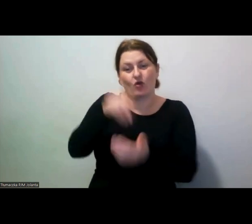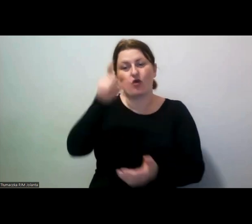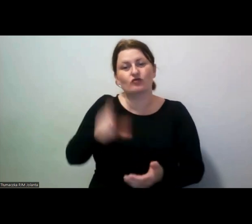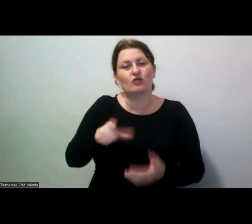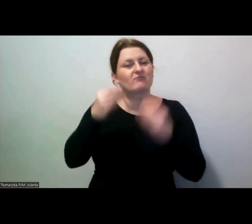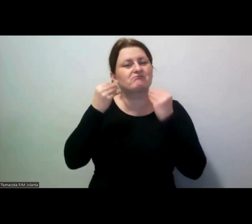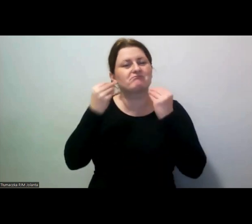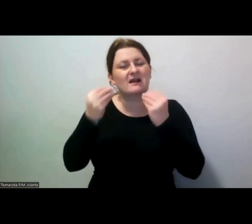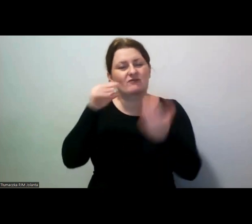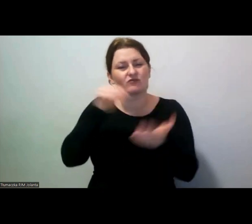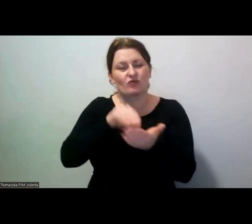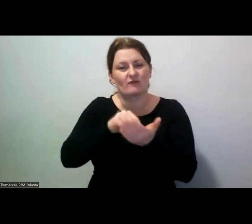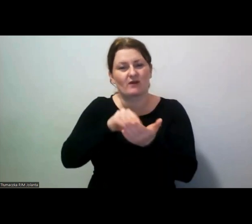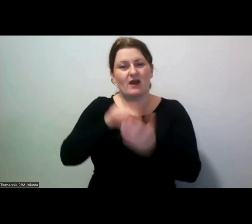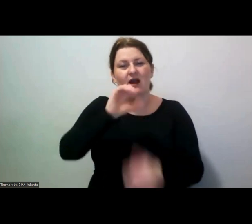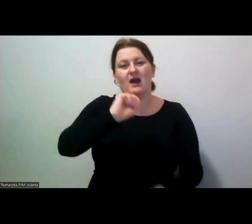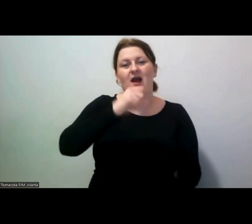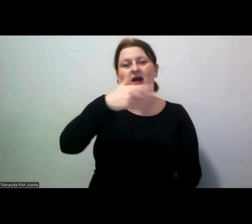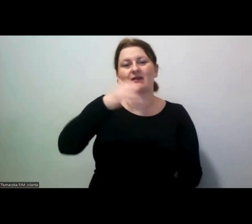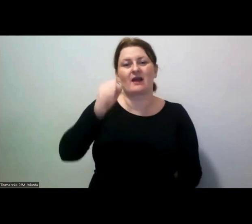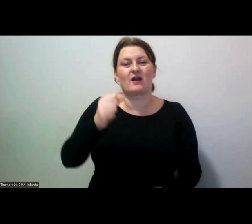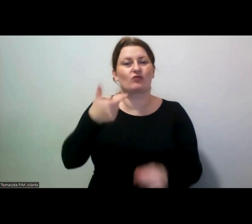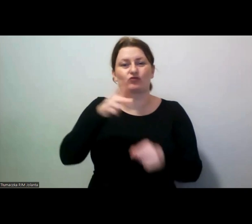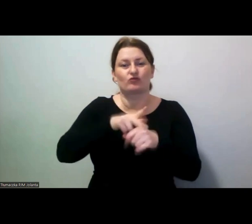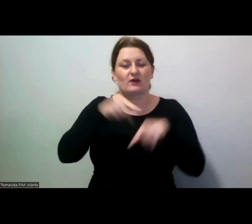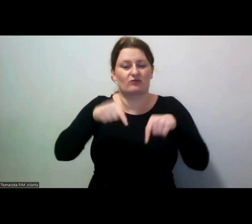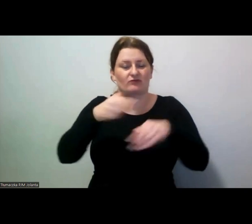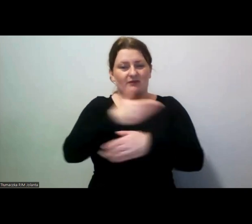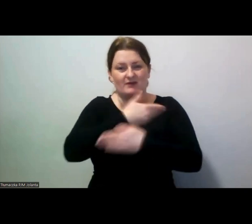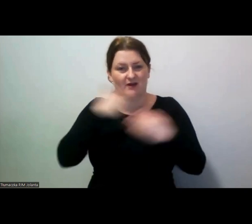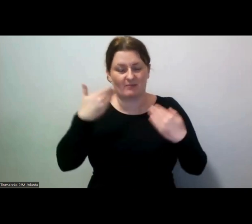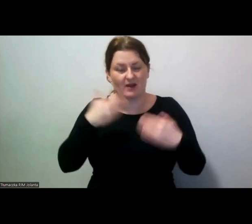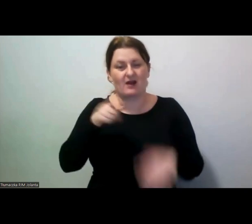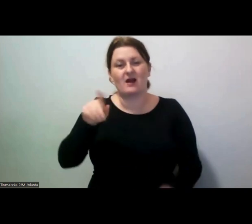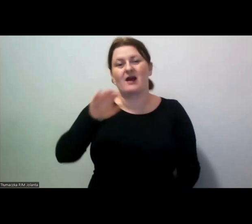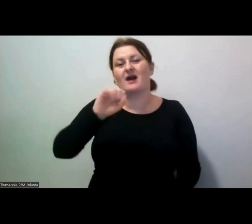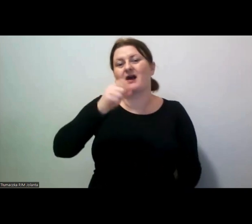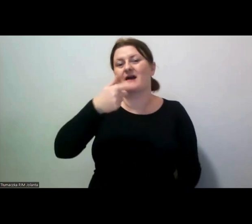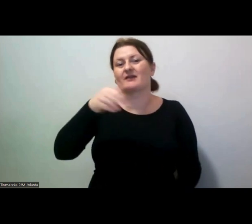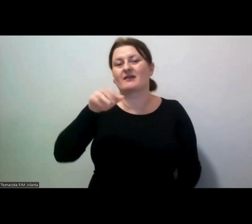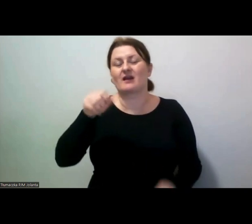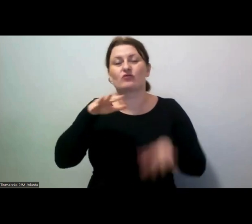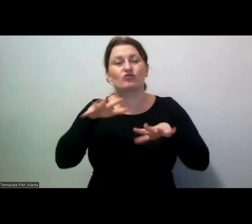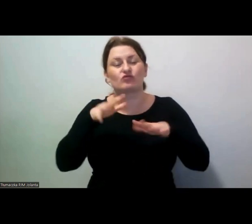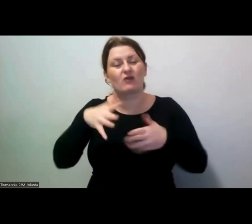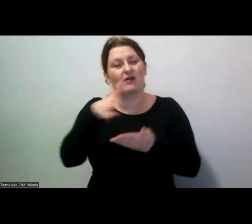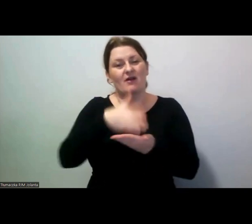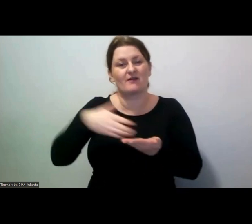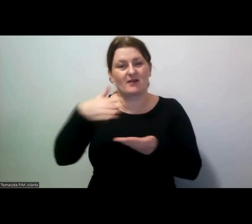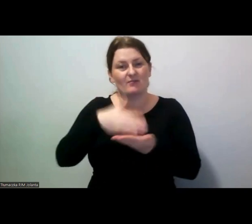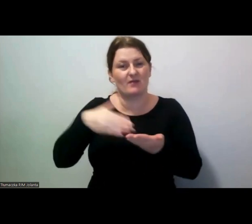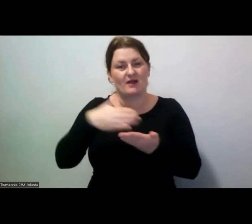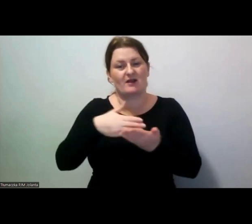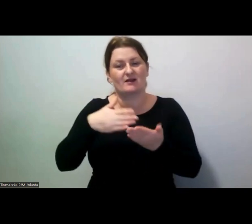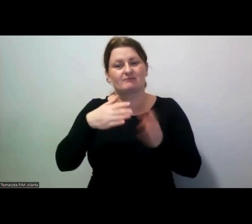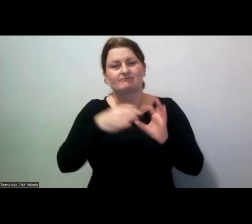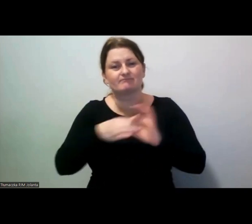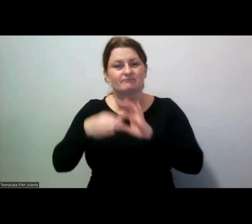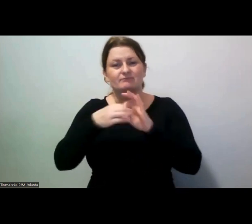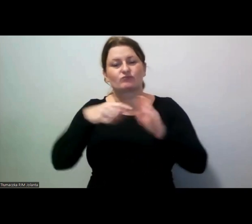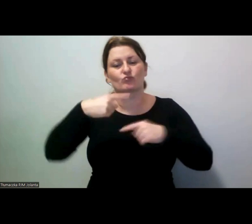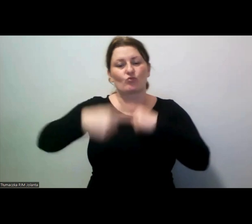niezwykle doświadczoną, czyli Anią, której tutaj nie ma, a która ogromnie dużo takich elementów związanych z tym